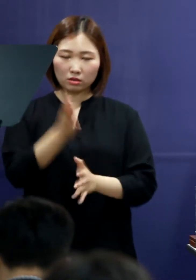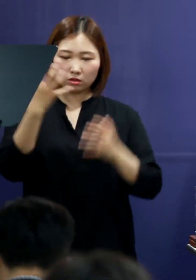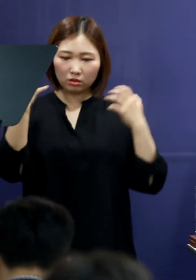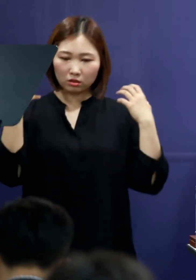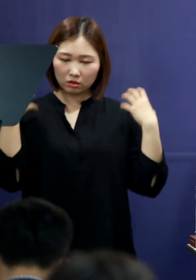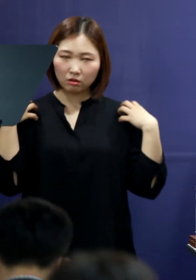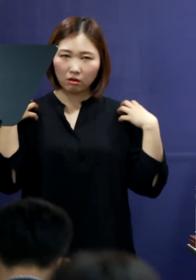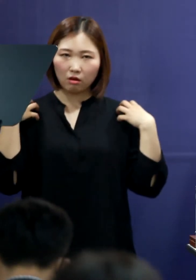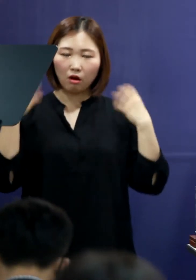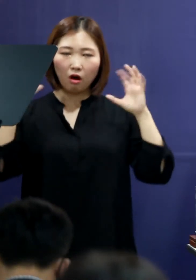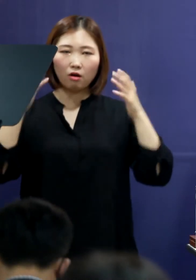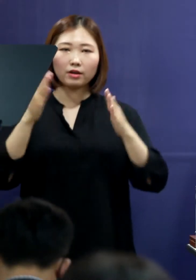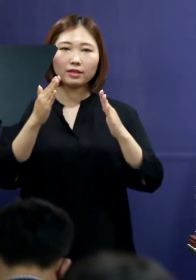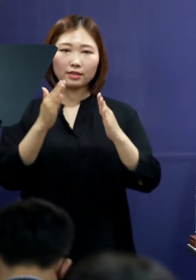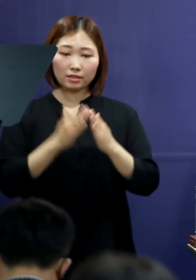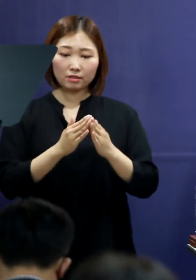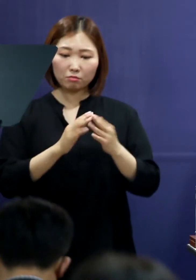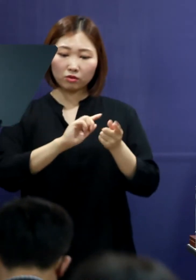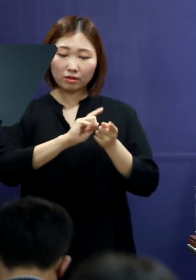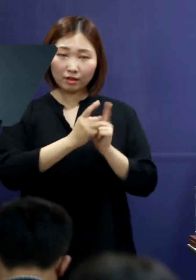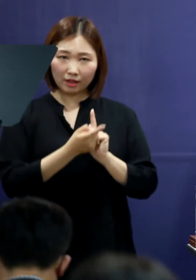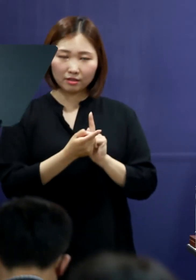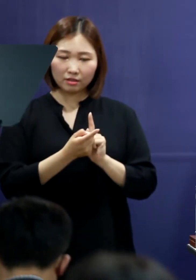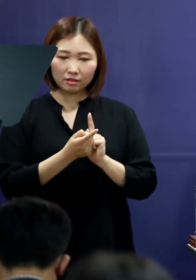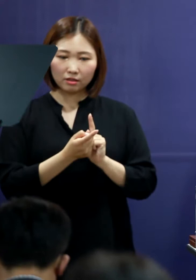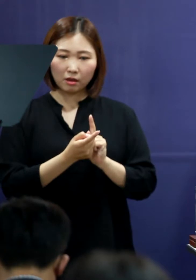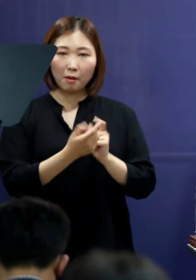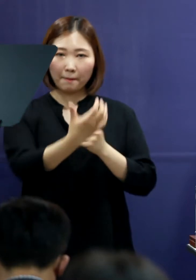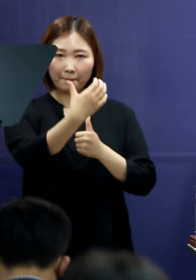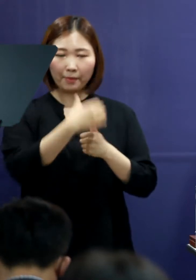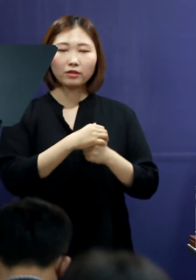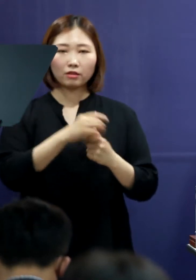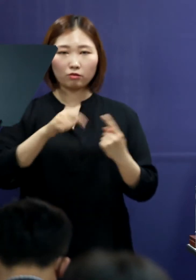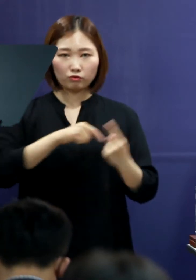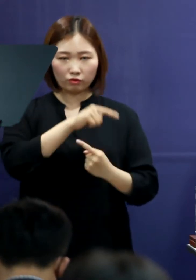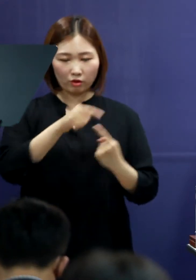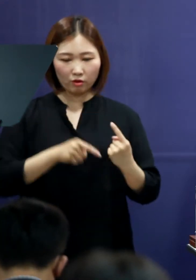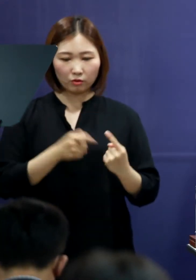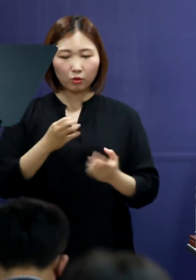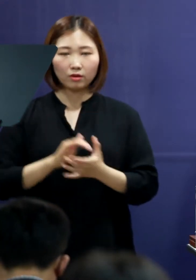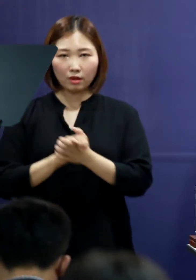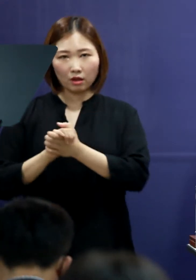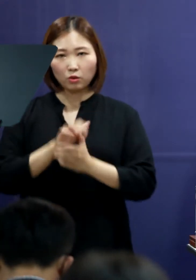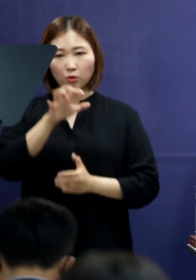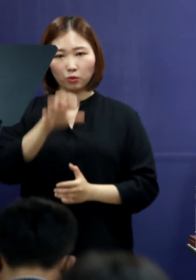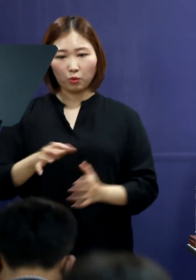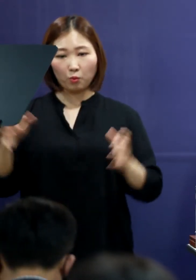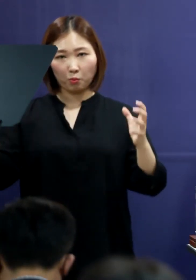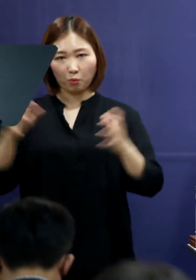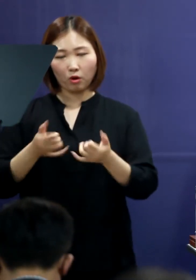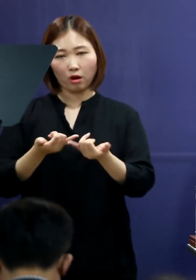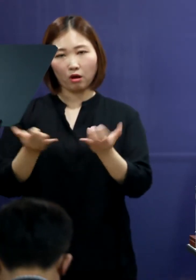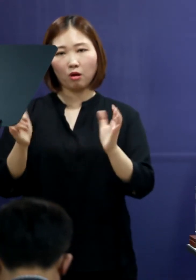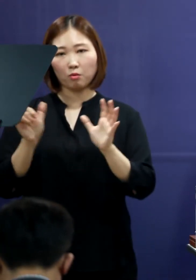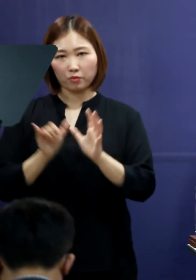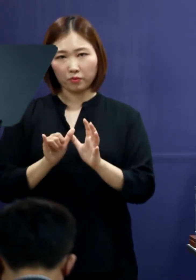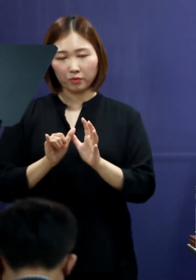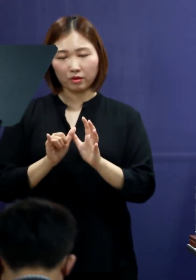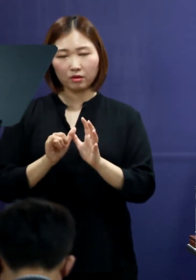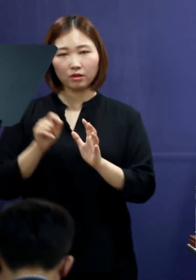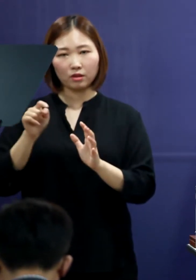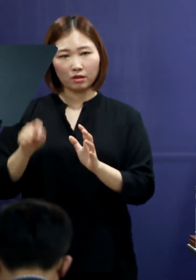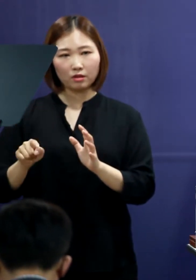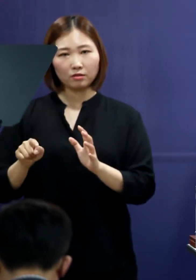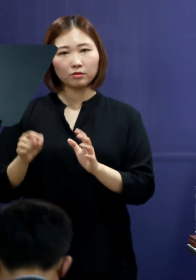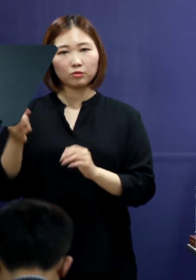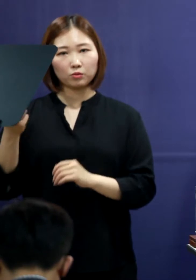직장어린이집을 복지재단에서 대행 운영해 왔고 6월에는 가정농 복합 어린이집 유식학 공모에 참여하고